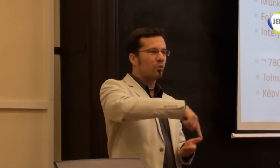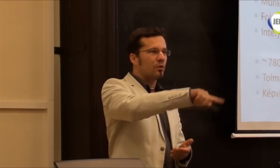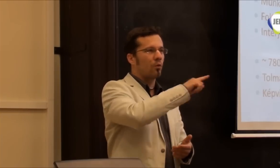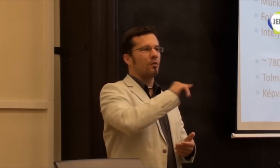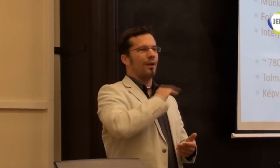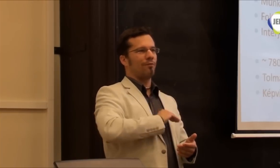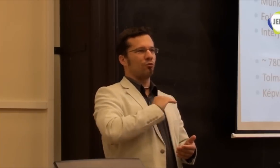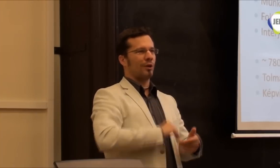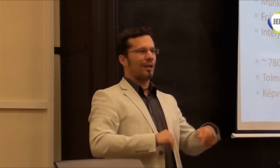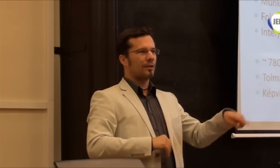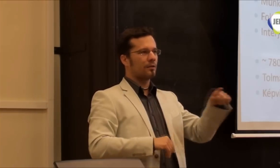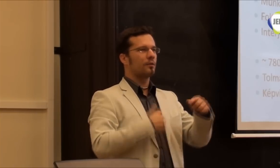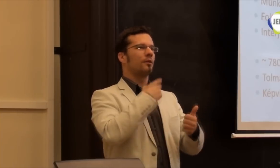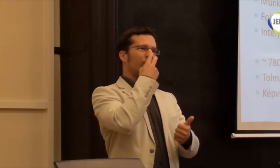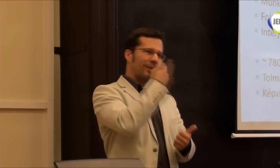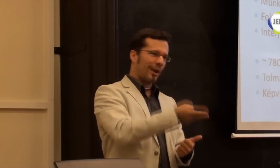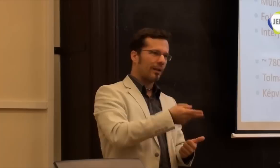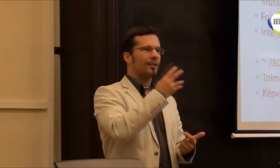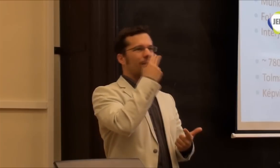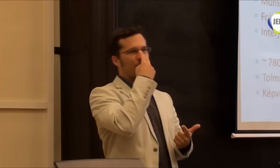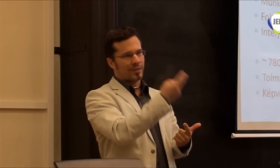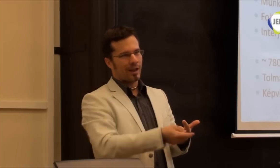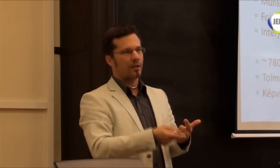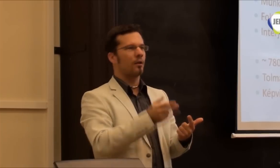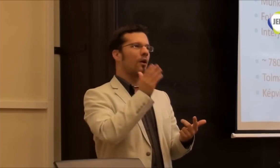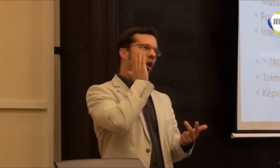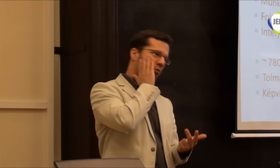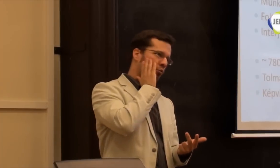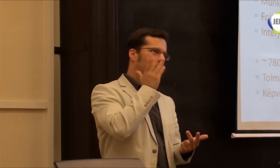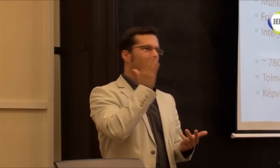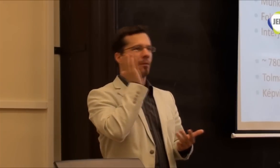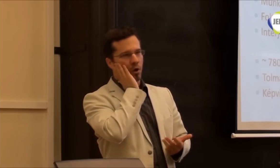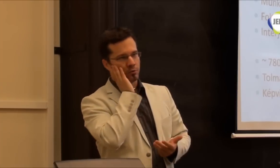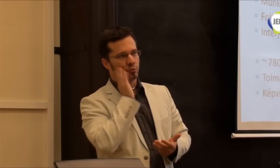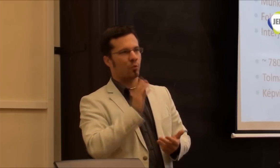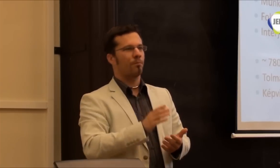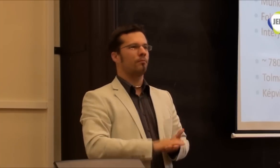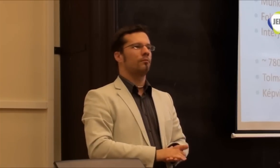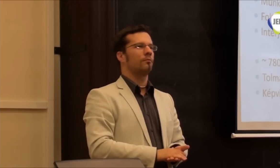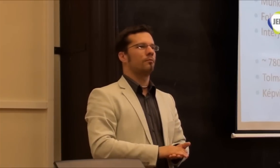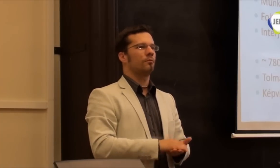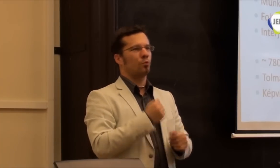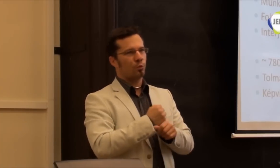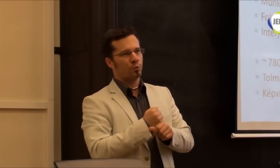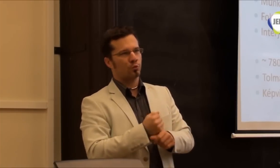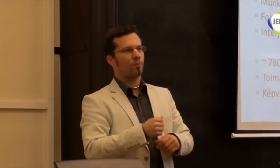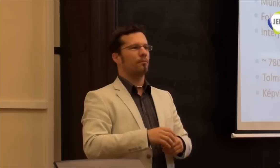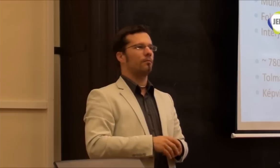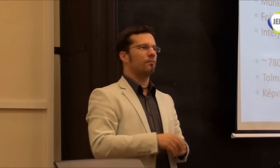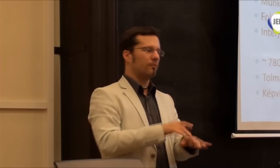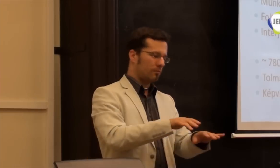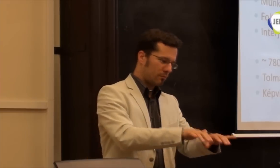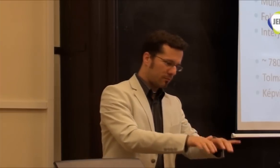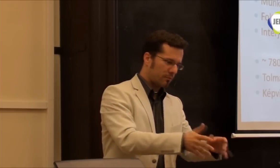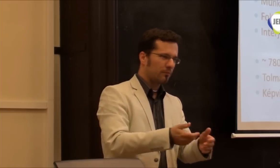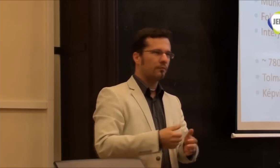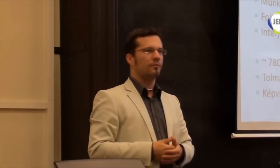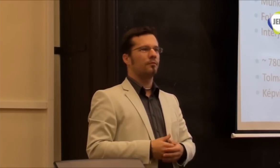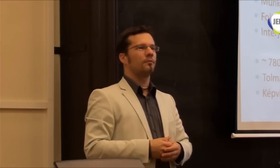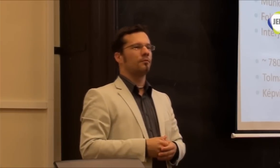És tiszteletem a tolmácsoknak, hogy elviselik azt, hogy figyelek, vagy nem figyelek, alszom, vagy nem alszom,